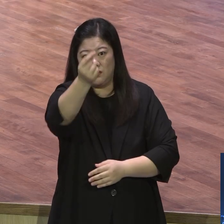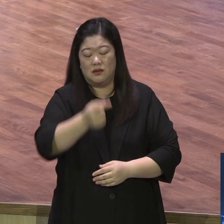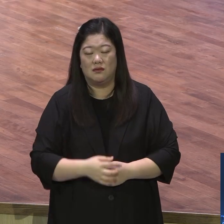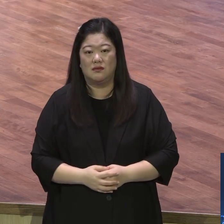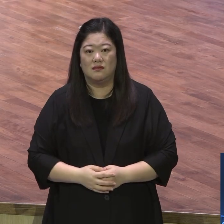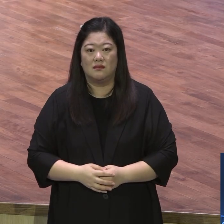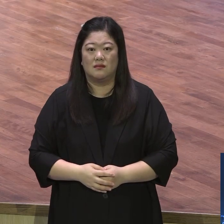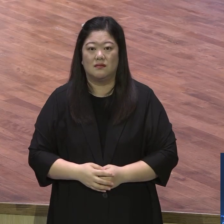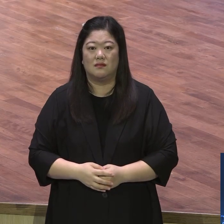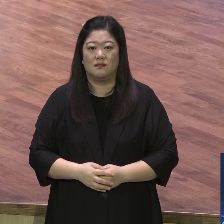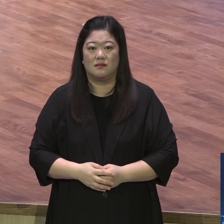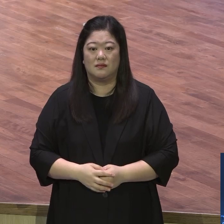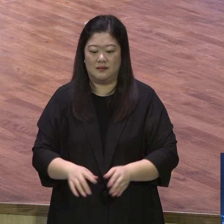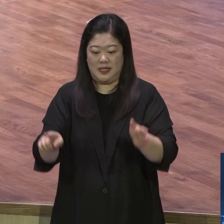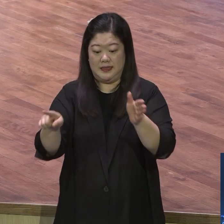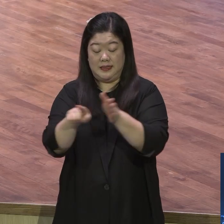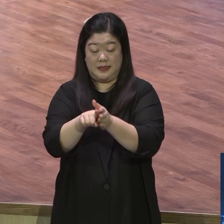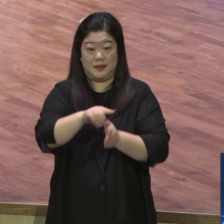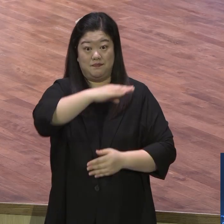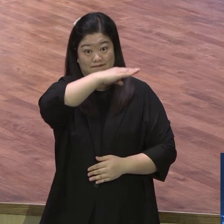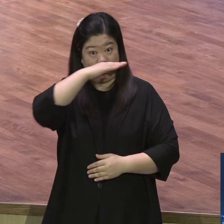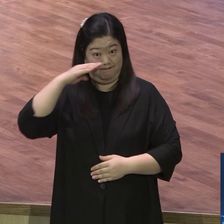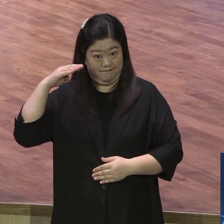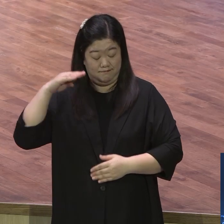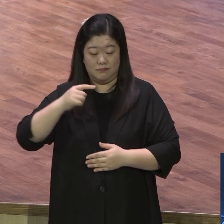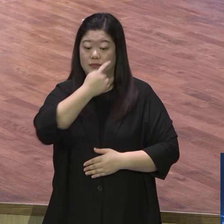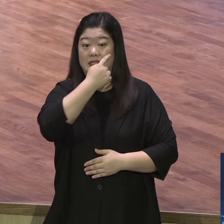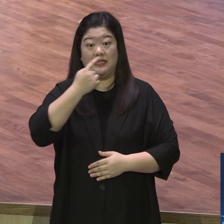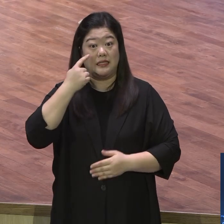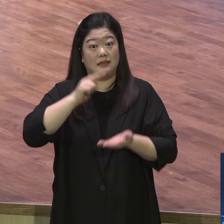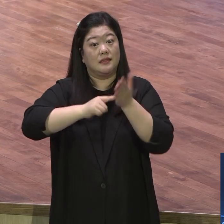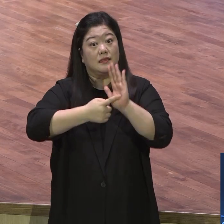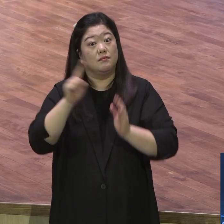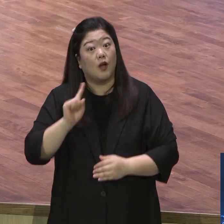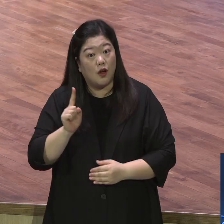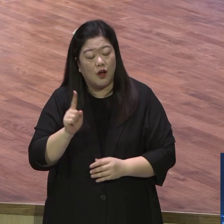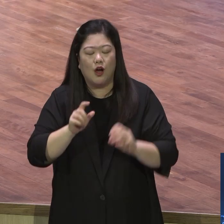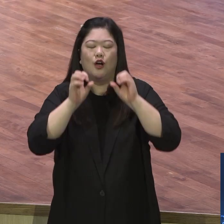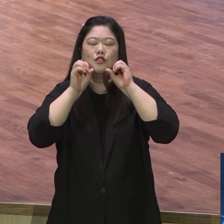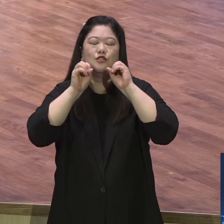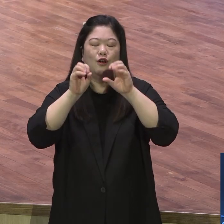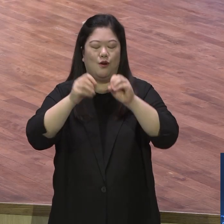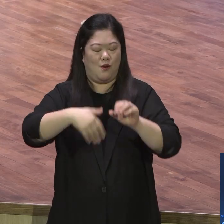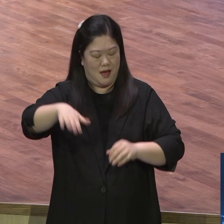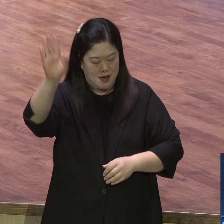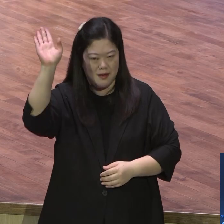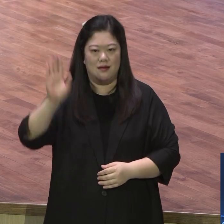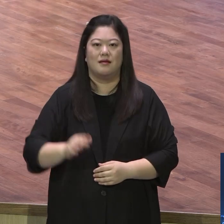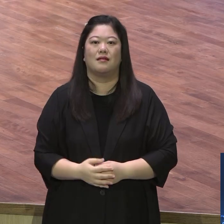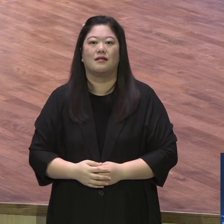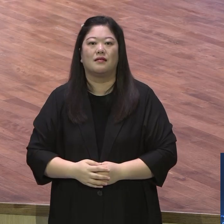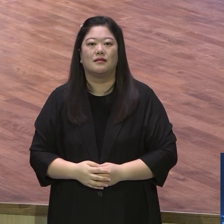최고의 신앙은 전도 선교예요 그것이 최고의 신앙이에요